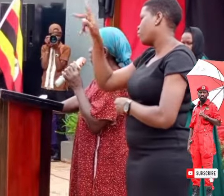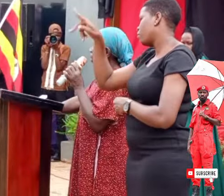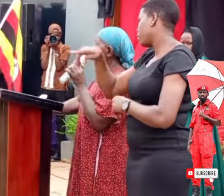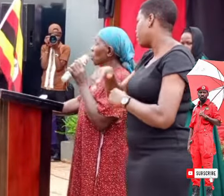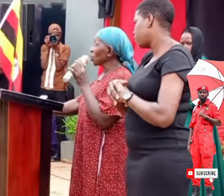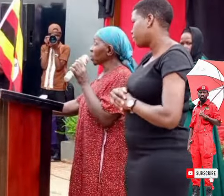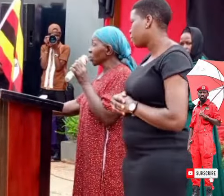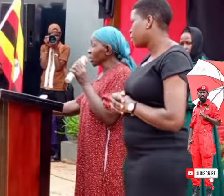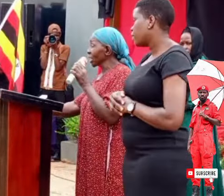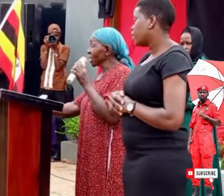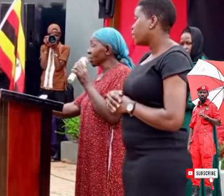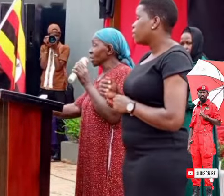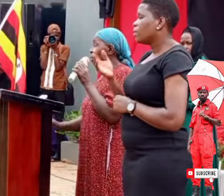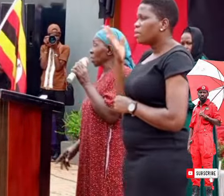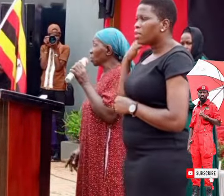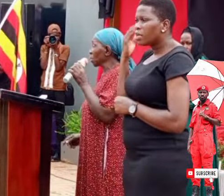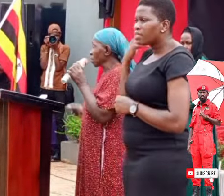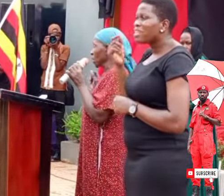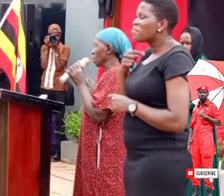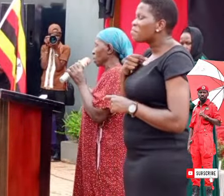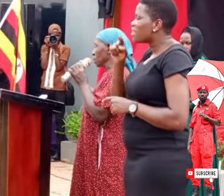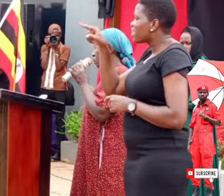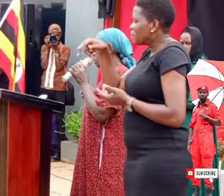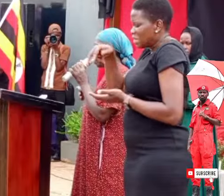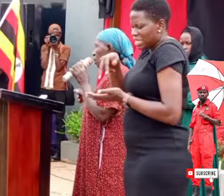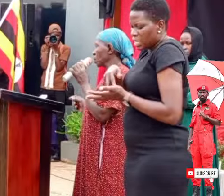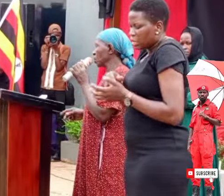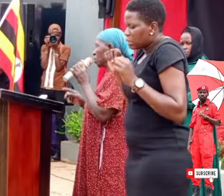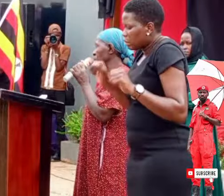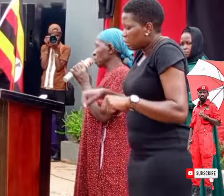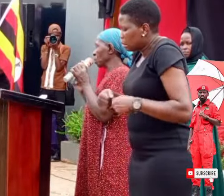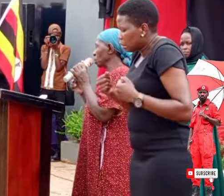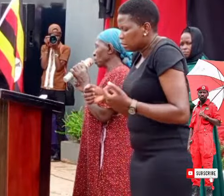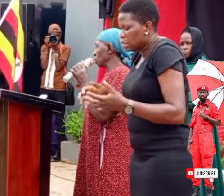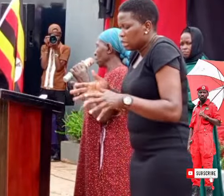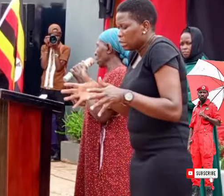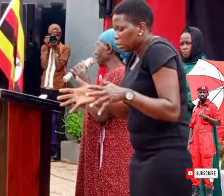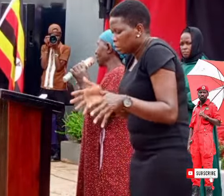kino ekyamuulu omulundi guli najja nasobola kuyimirira wano